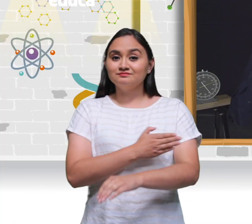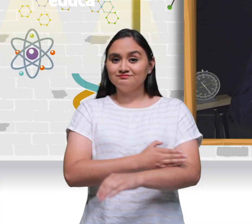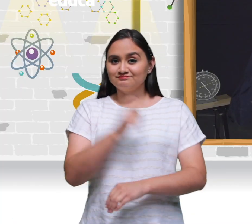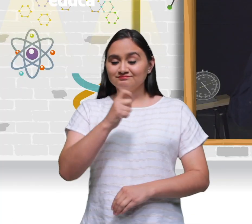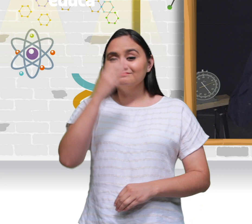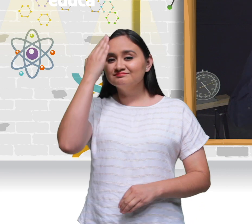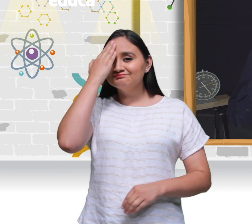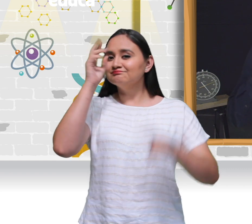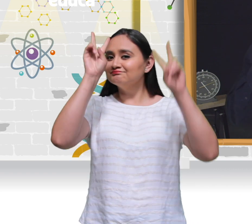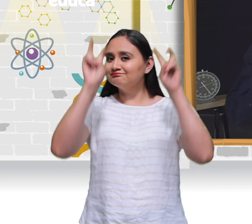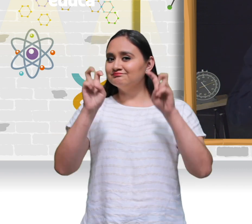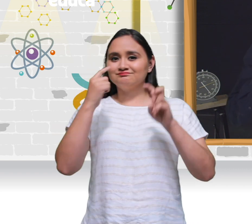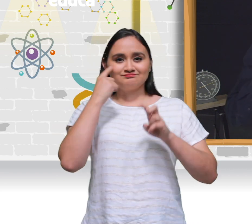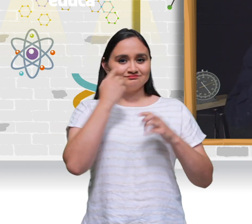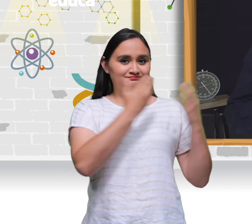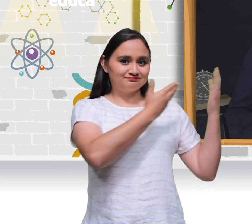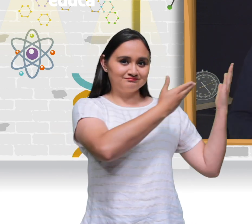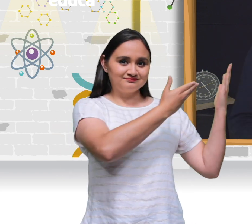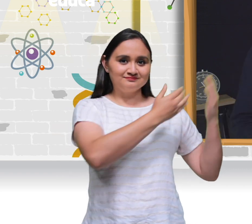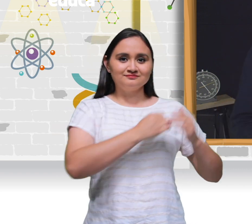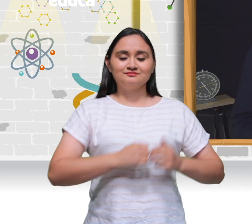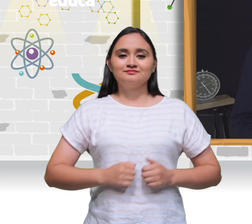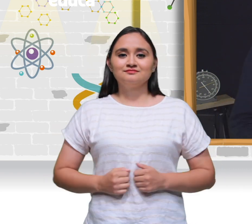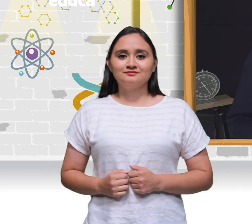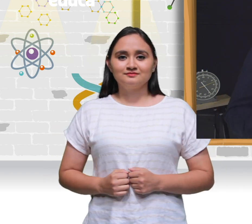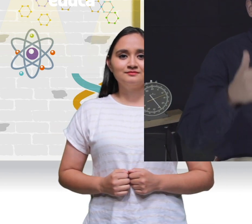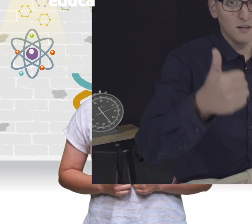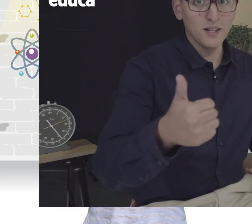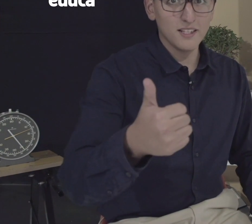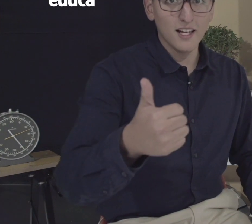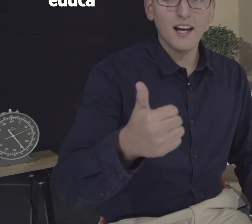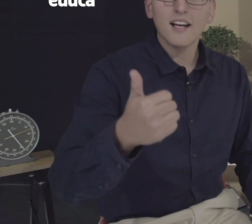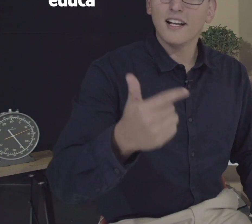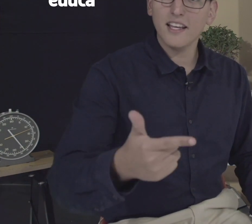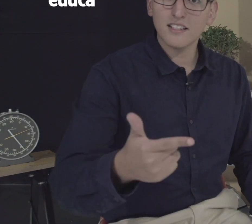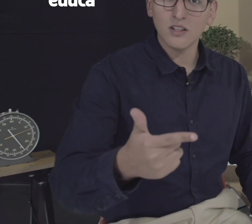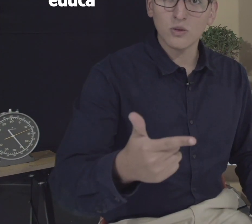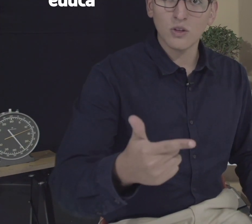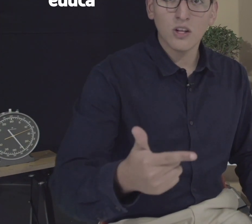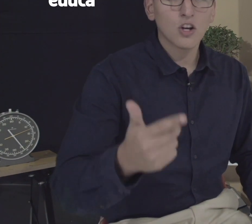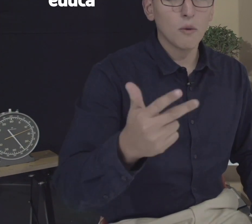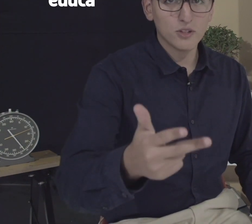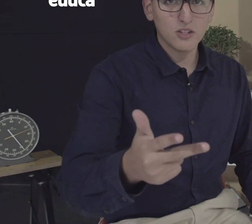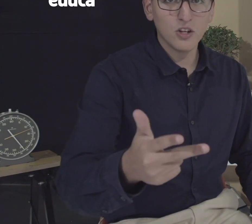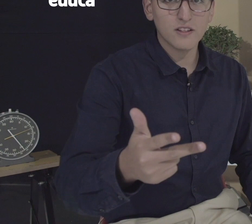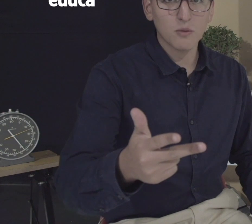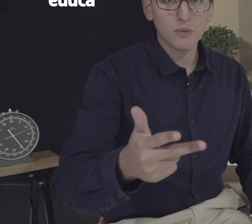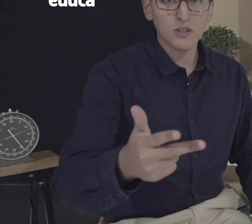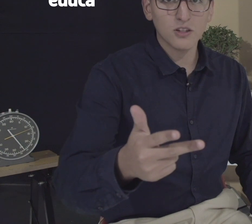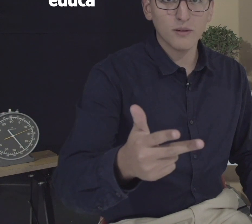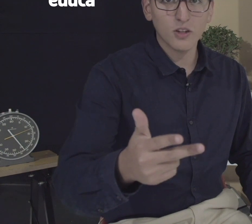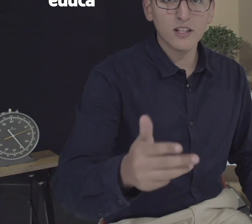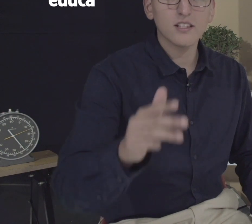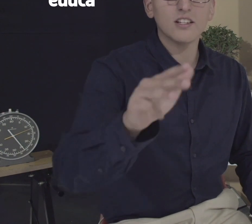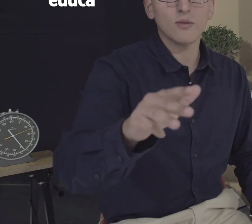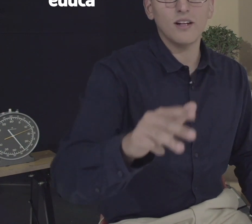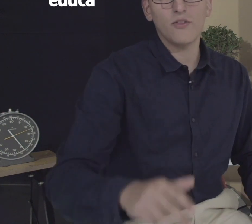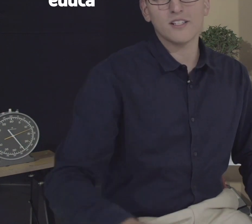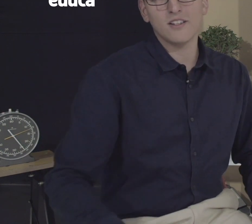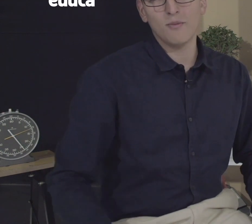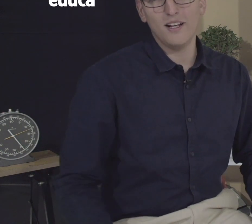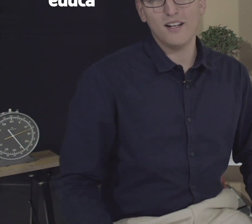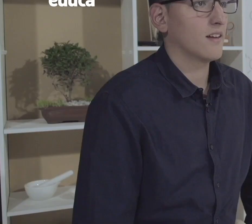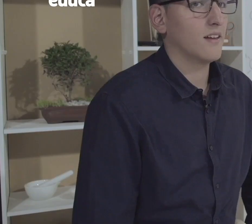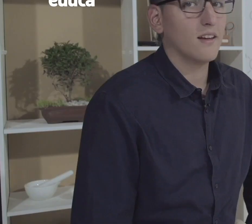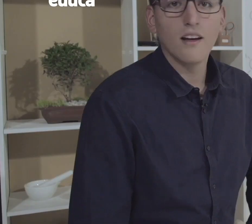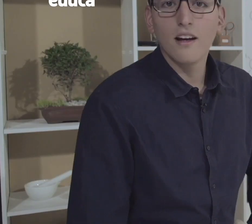Para entender mejor la clase de hoy, debes conocer ciertos temas, como cinemática, leyes de Newton, composición y descomposición de vectores y sobre la